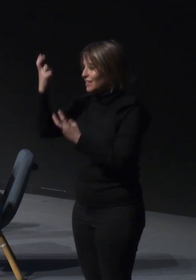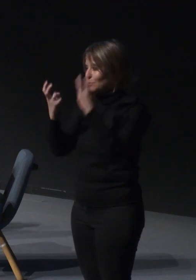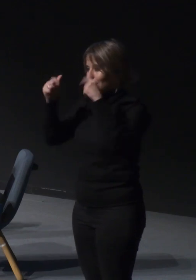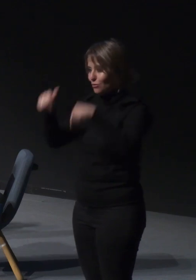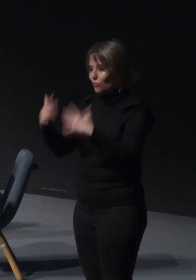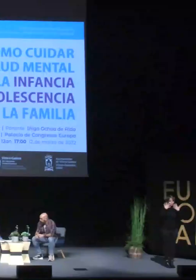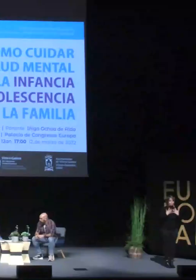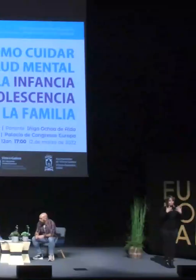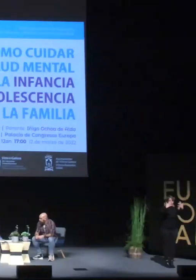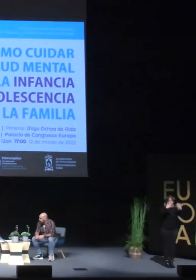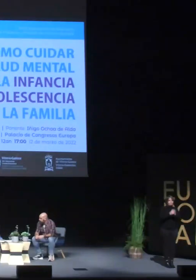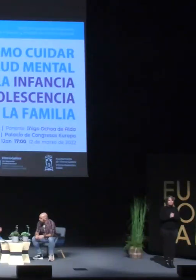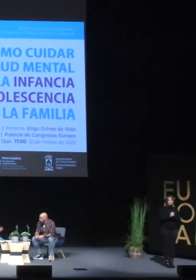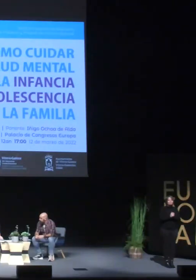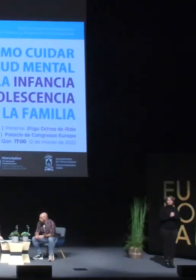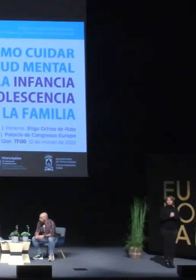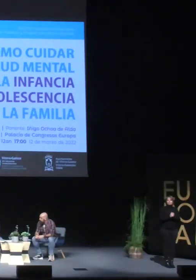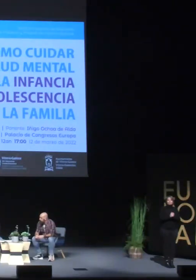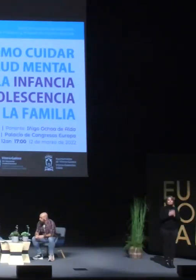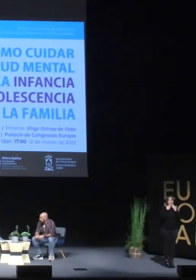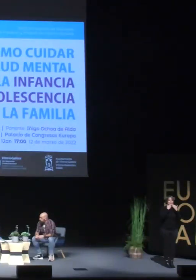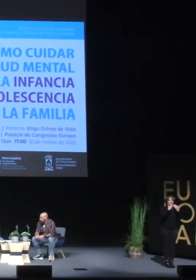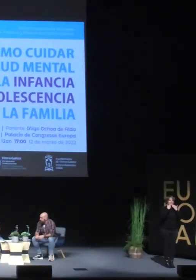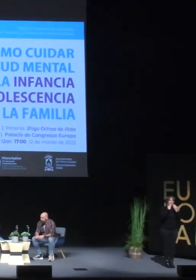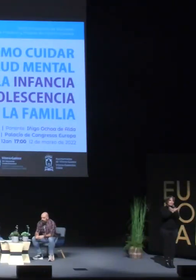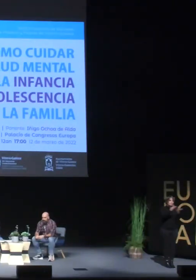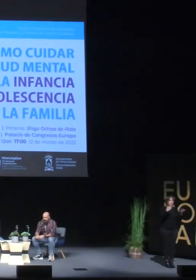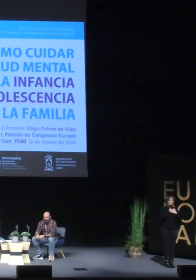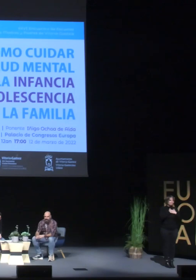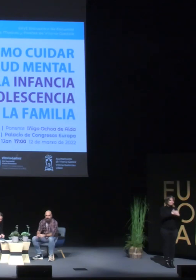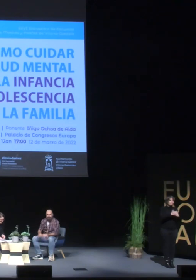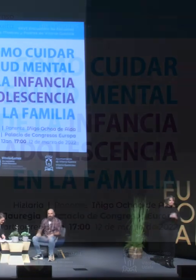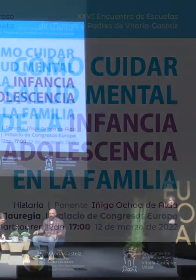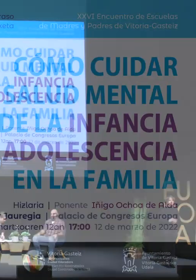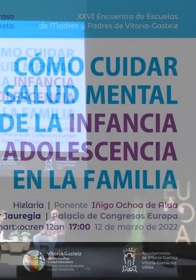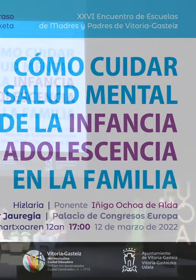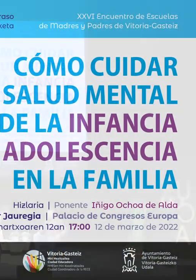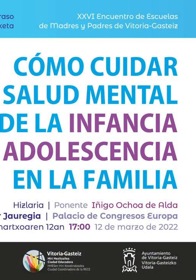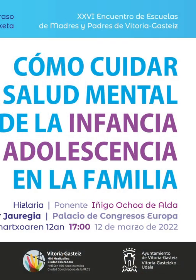presentes, activos y activas en la crianza de vuestros hijos y por estar aquí. Mi esker bihotz bihotzez. Eskerrik asko.